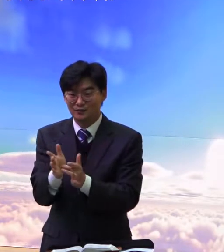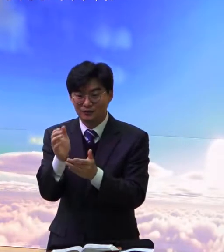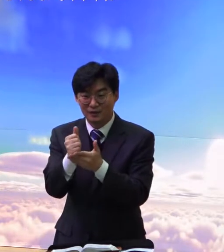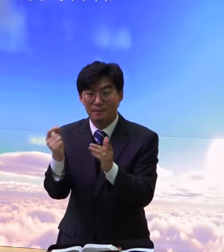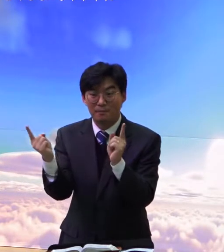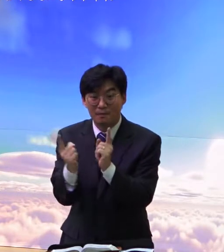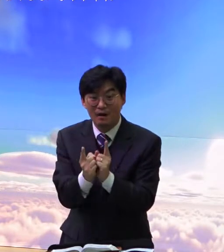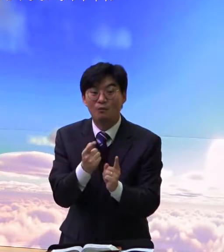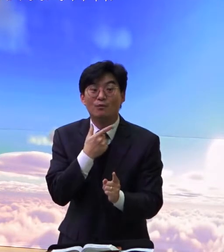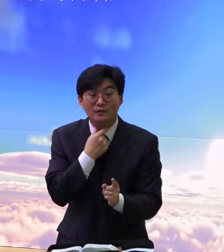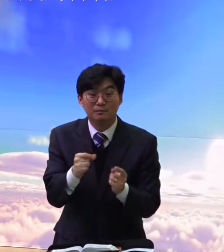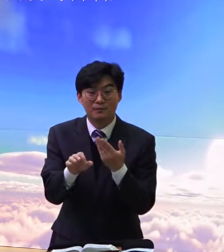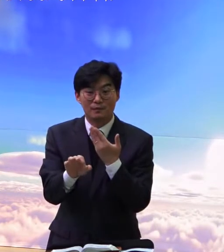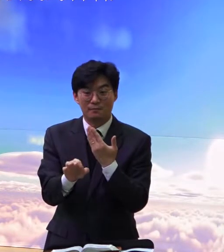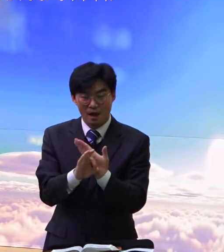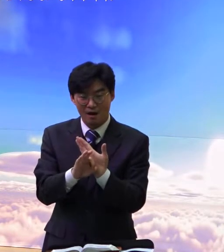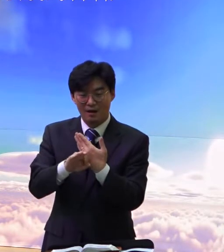메시지입니다.